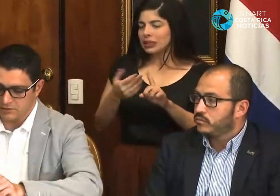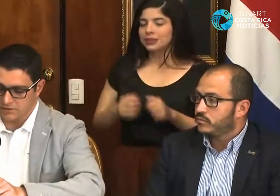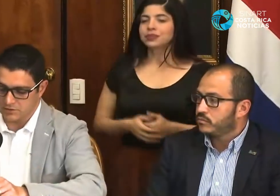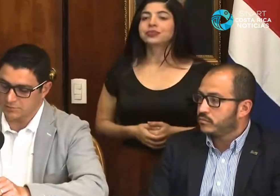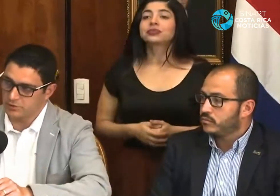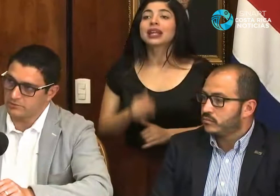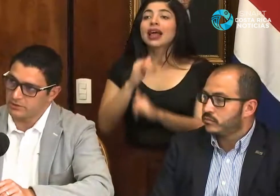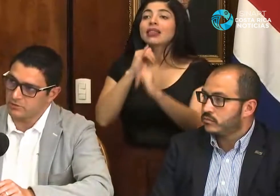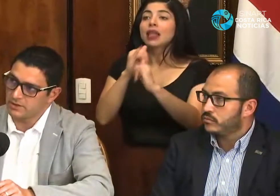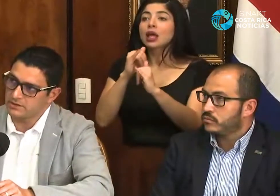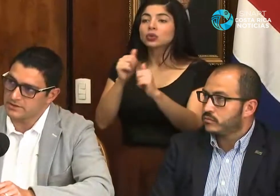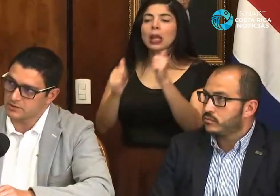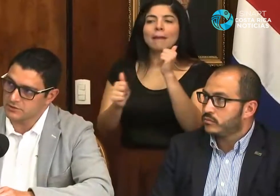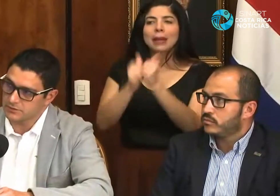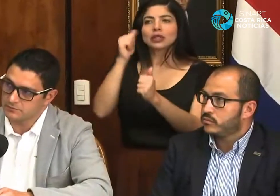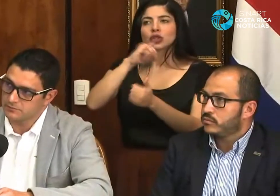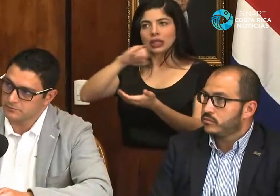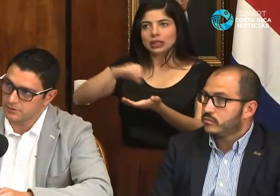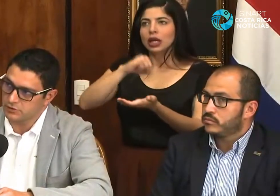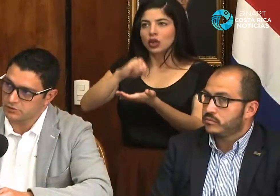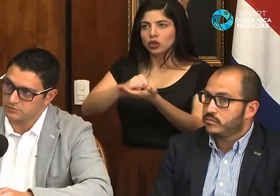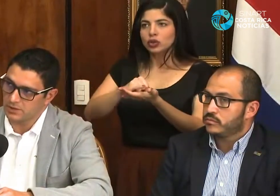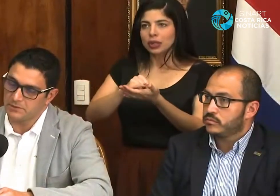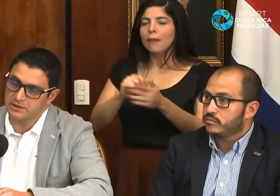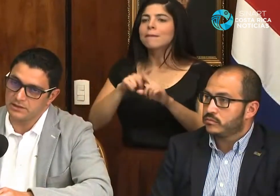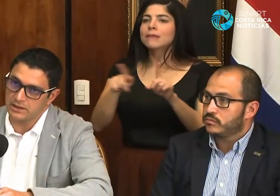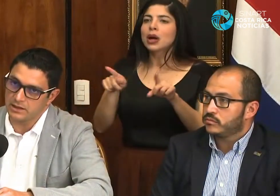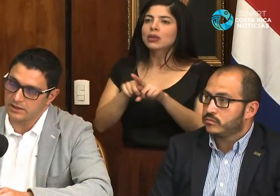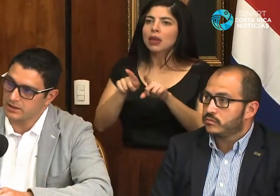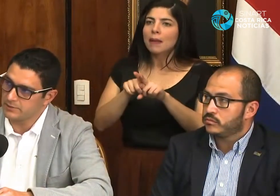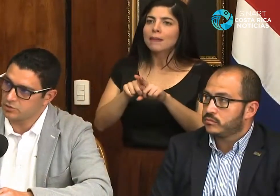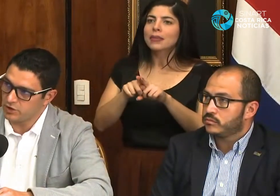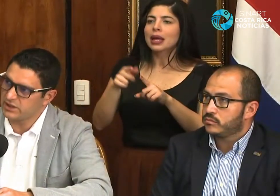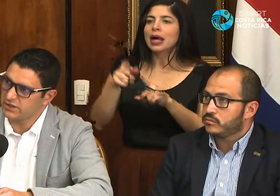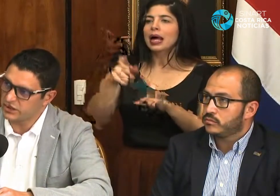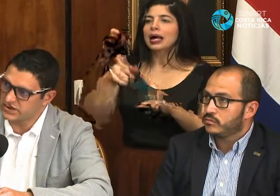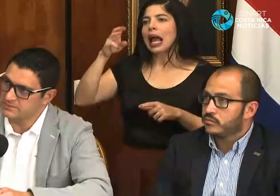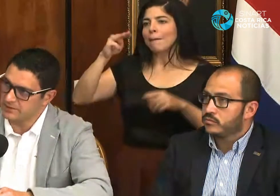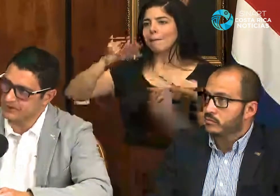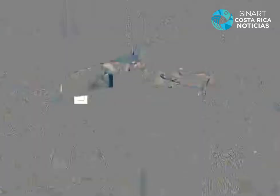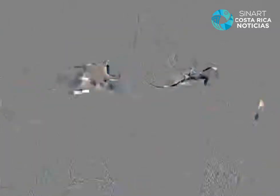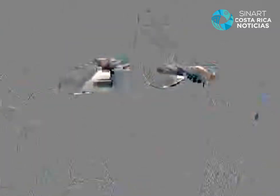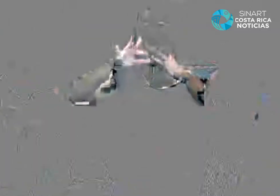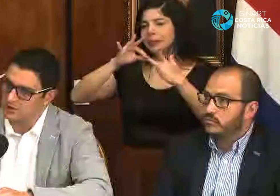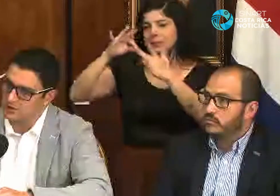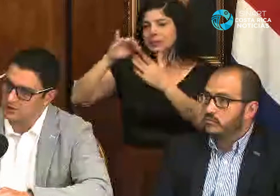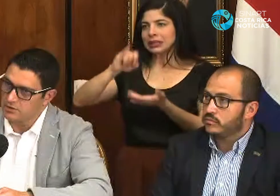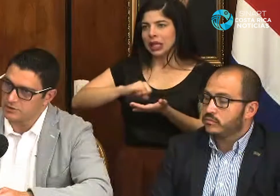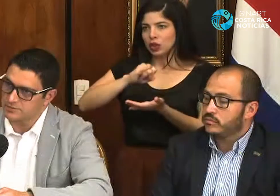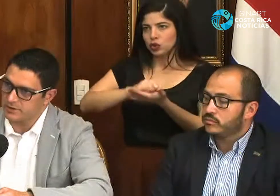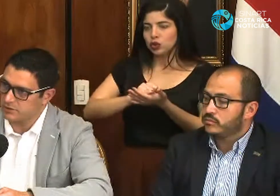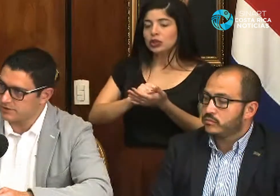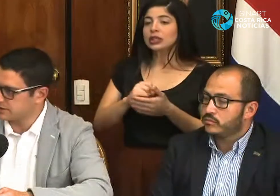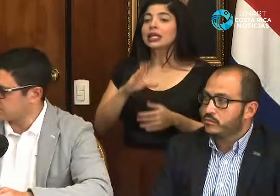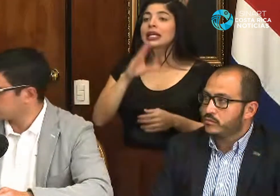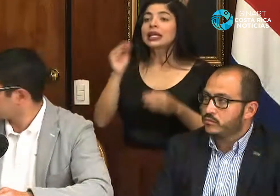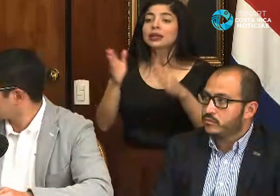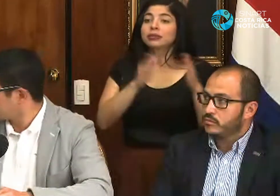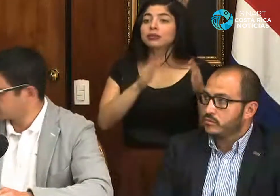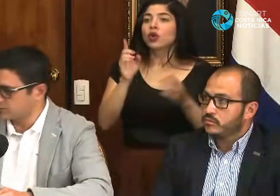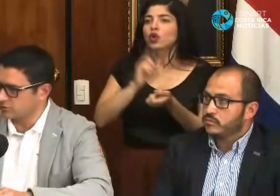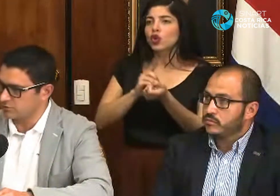Sí, las denuncias corresponden mayormente a San José, pero también vienen de la gran área metropolitana, pero principalmente de San José. Y con respecto